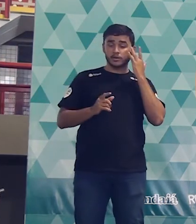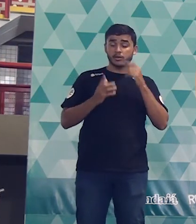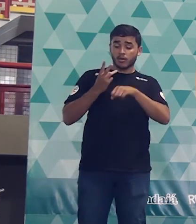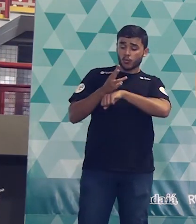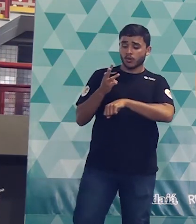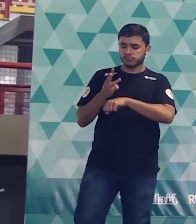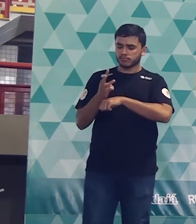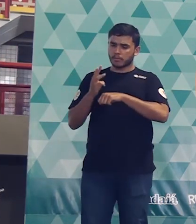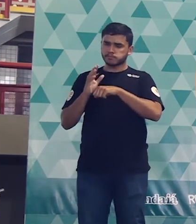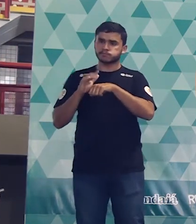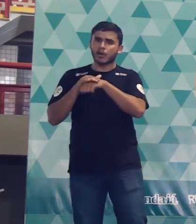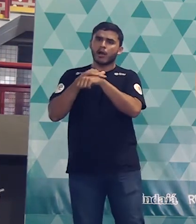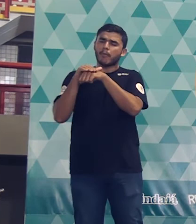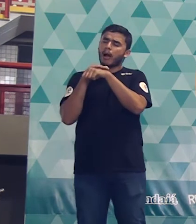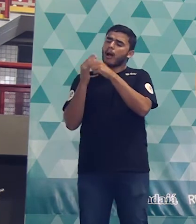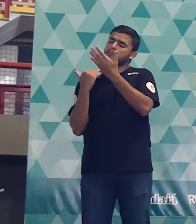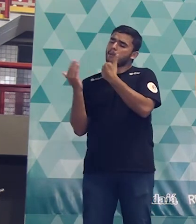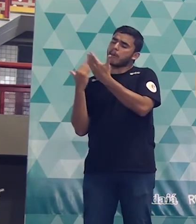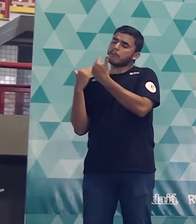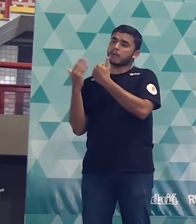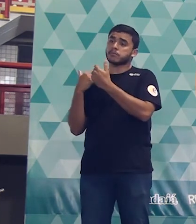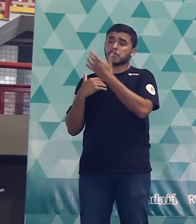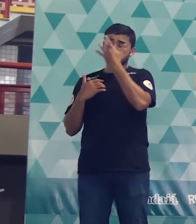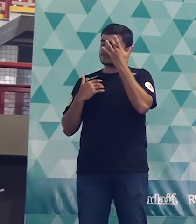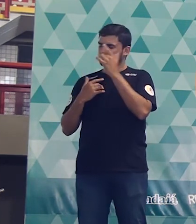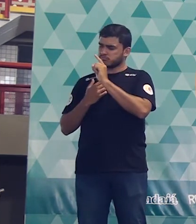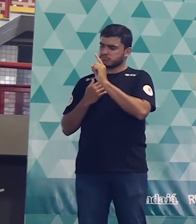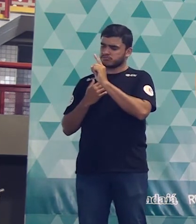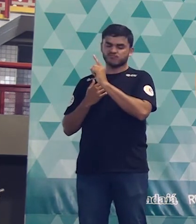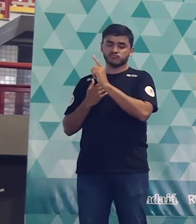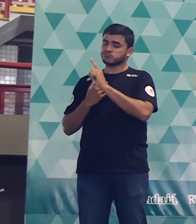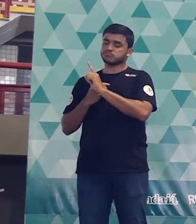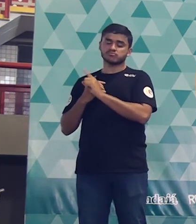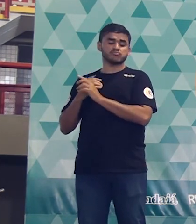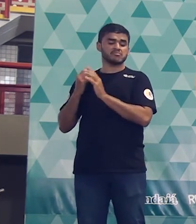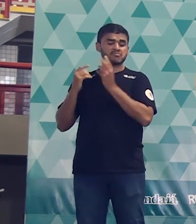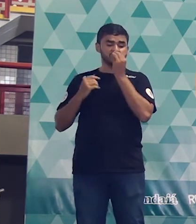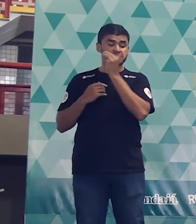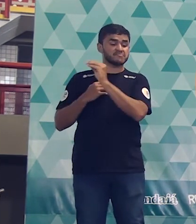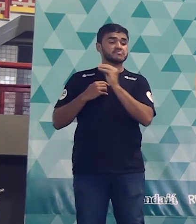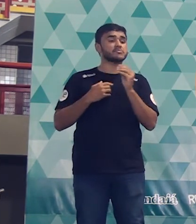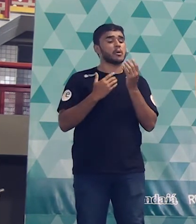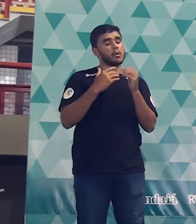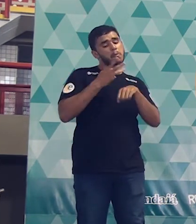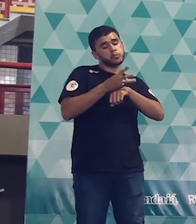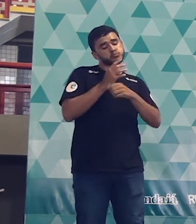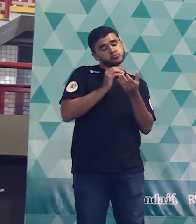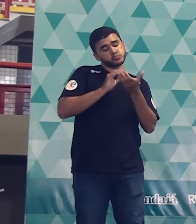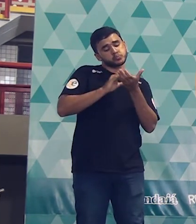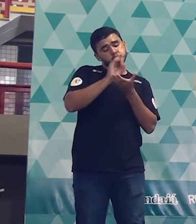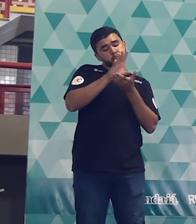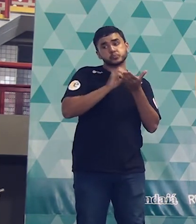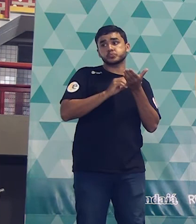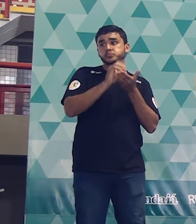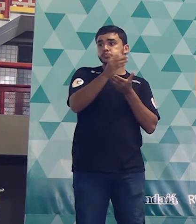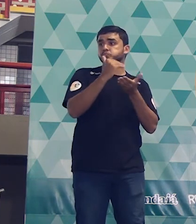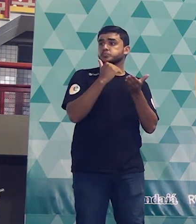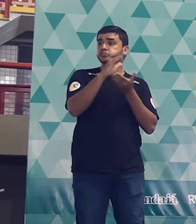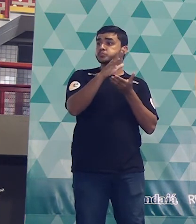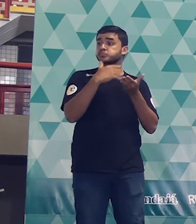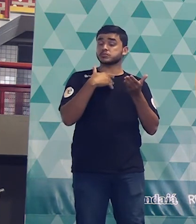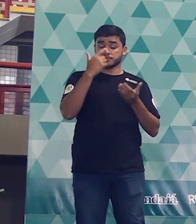do meu lado, deixaria de importar porque eu iria bater papo com outro que não está ali. Certo? Qual é a diferença entre polissemia